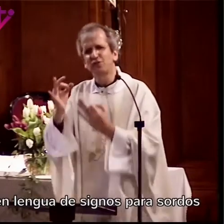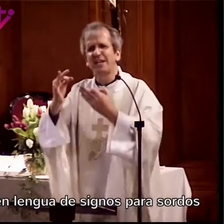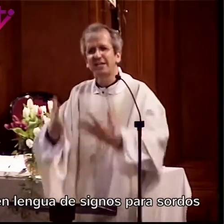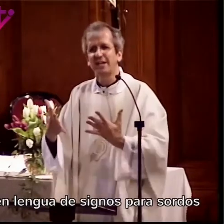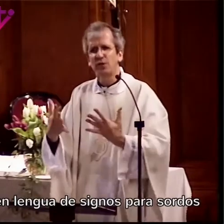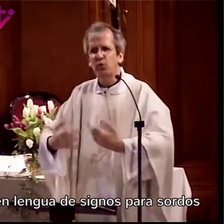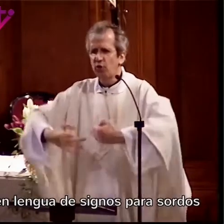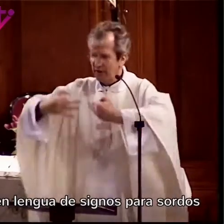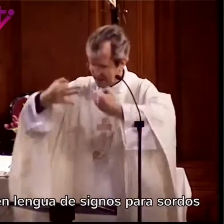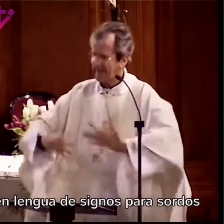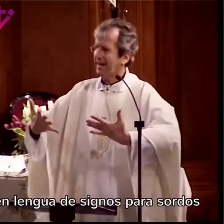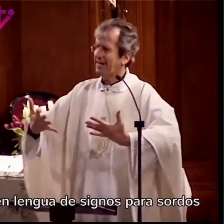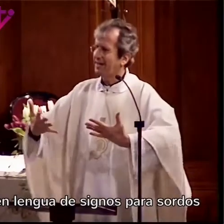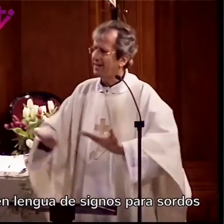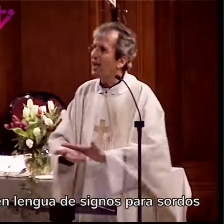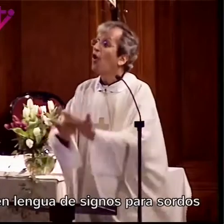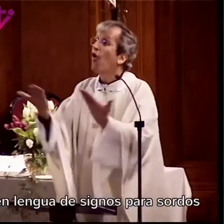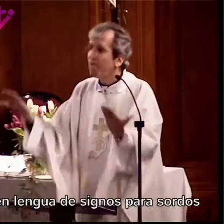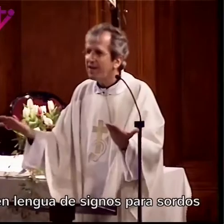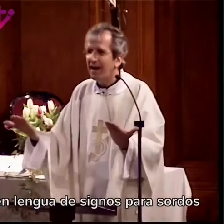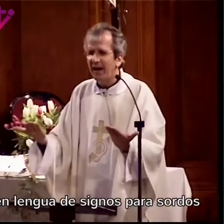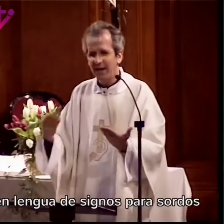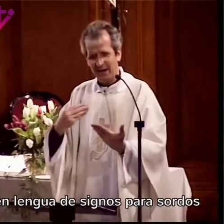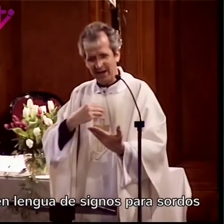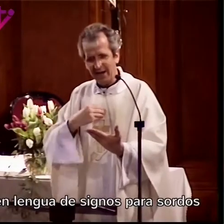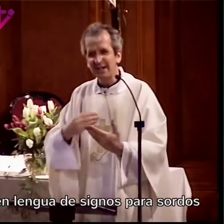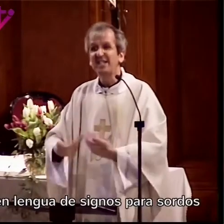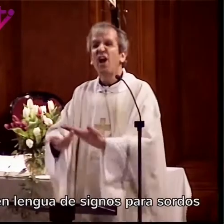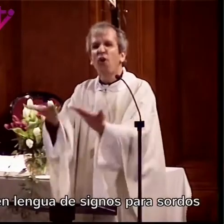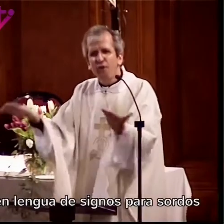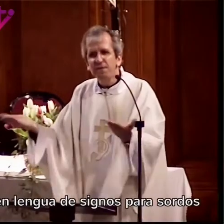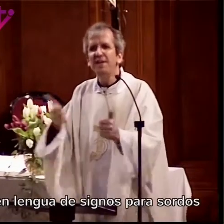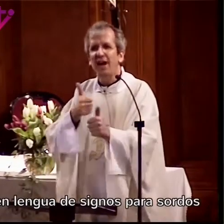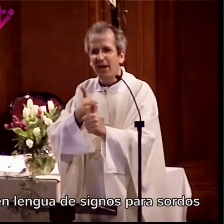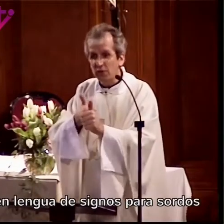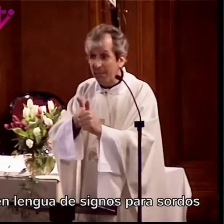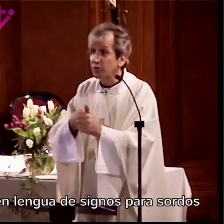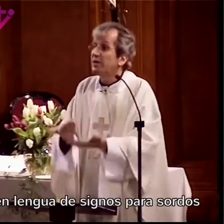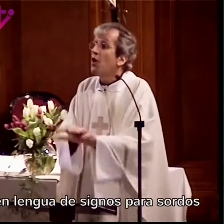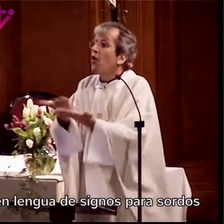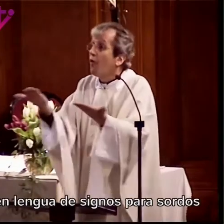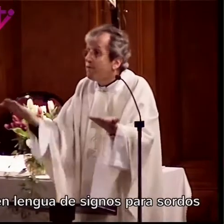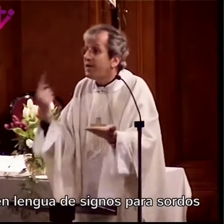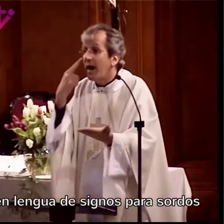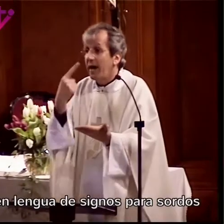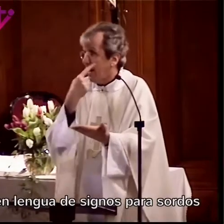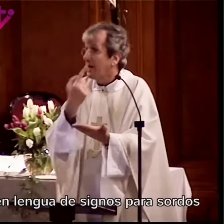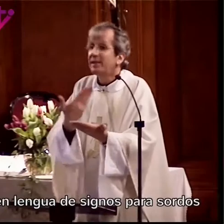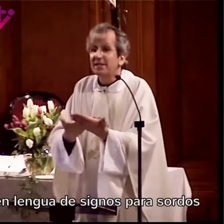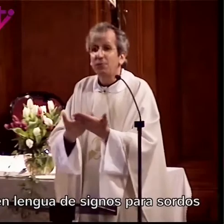seas incrédulo sé creyente confía en la iglesia confía en los apóstoles confía en el testimonio